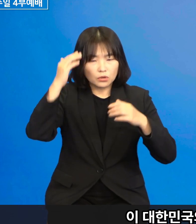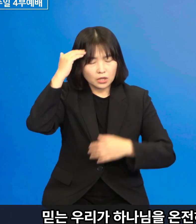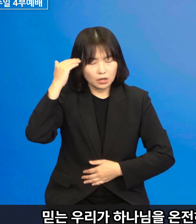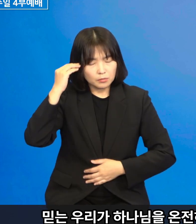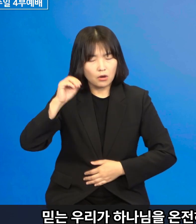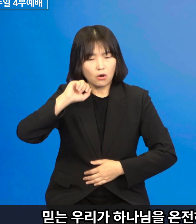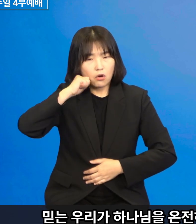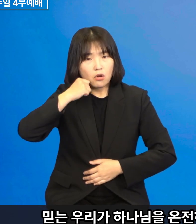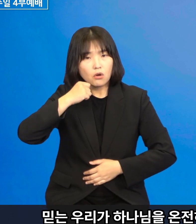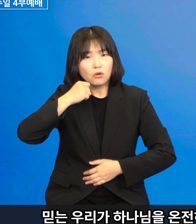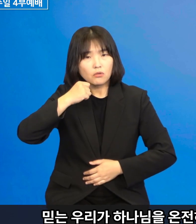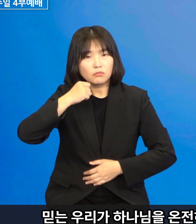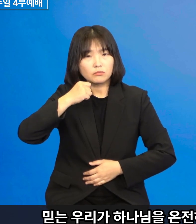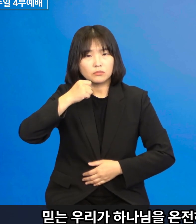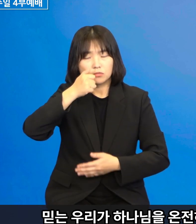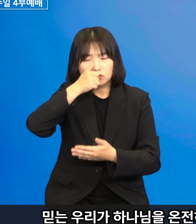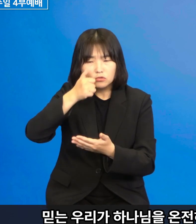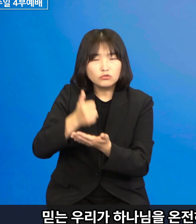재앙은 믿는 우리가